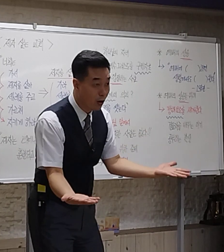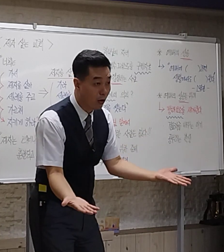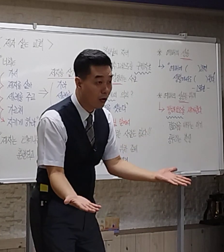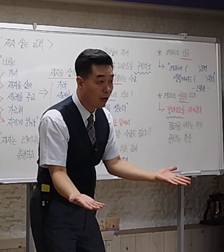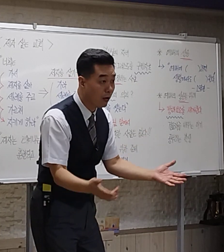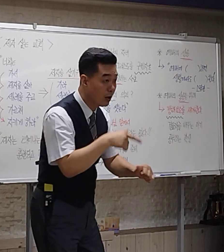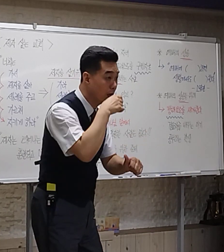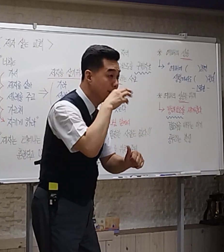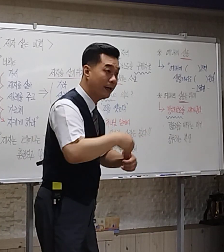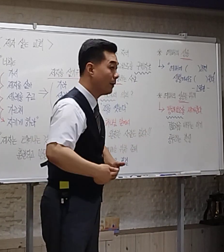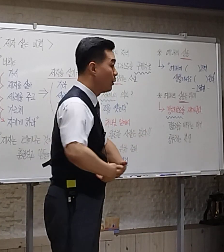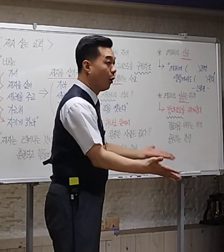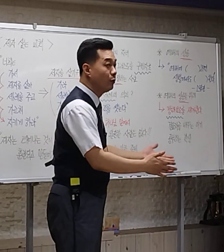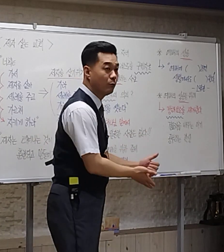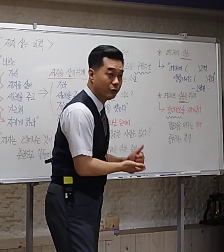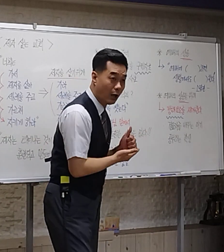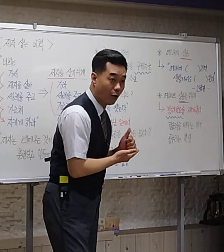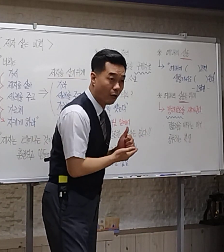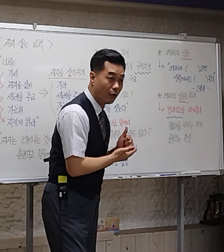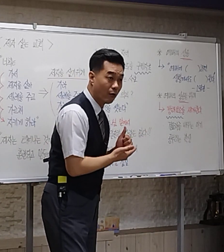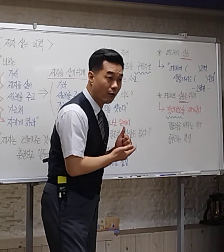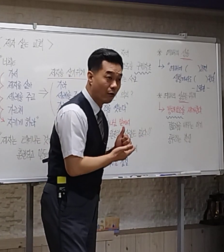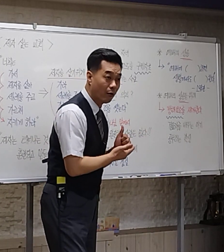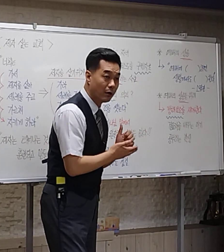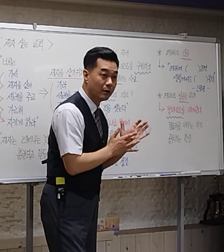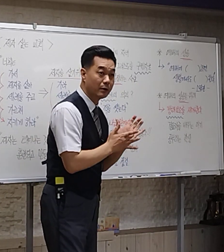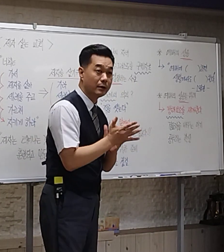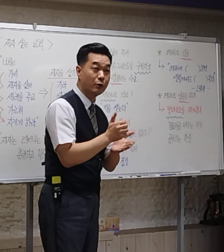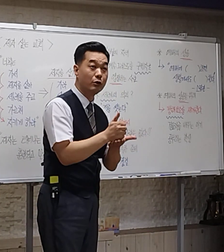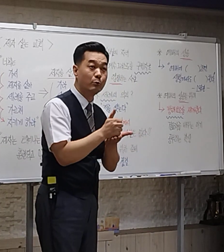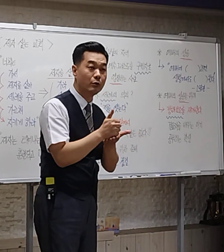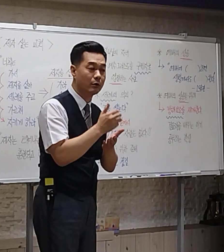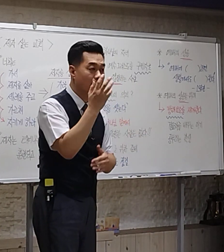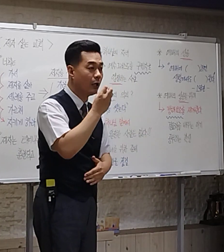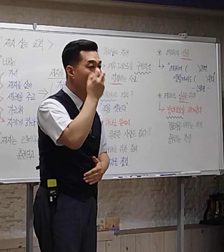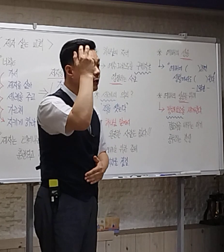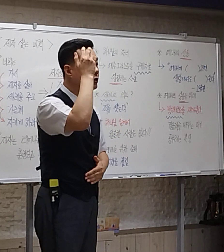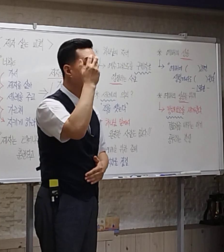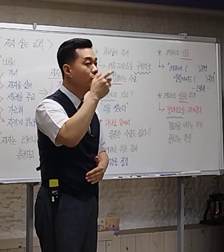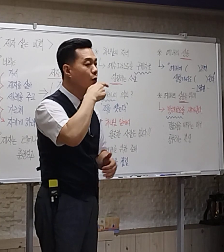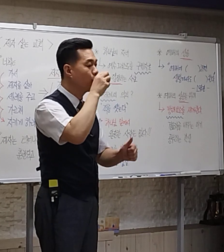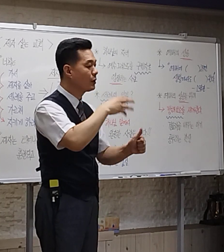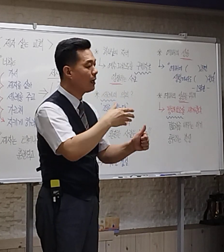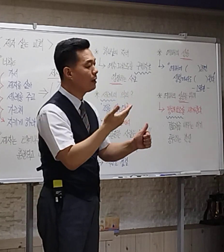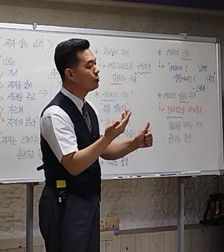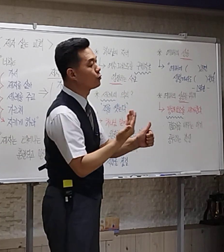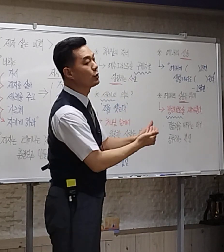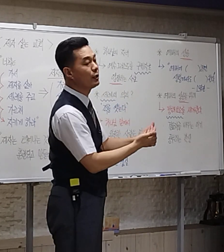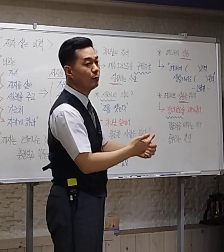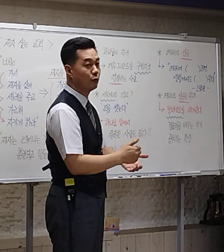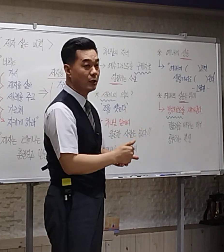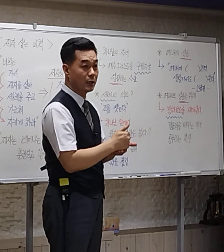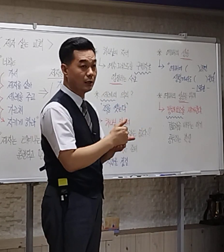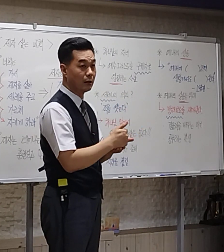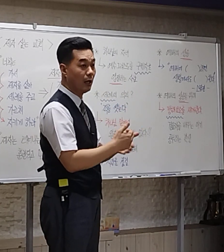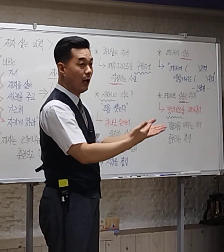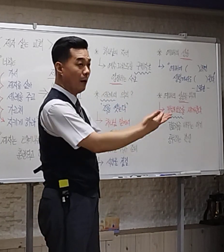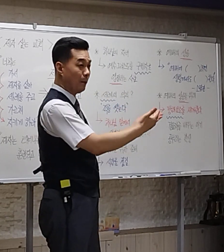없어요. 세례가 필요 없는 분이에요. 예수님은 성령으로 세례를 주시는 분이지